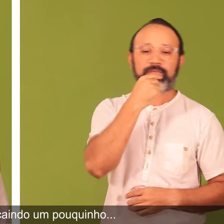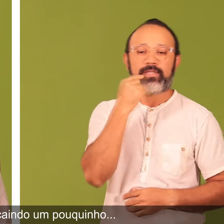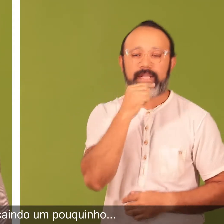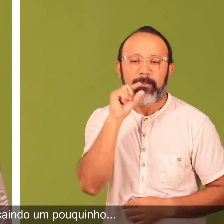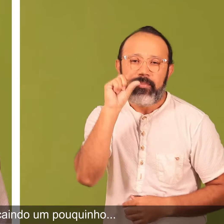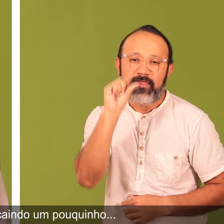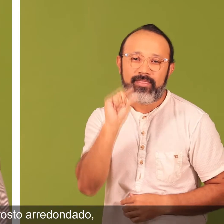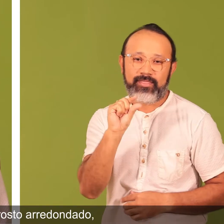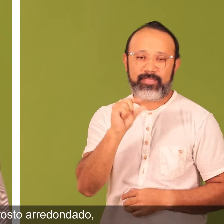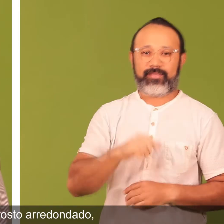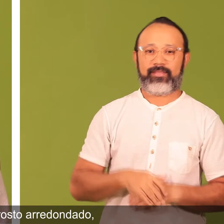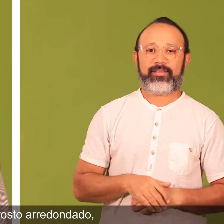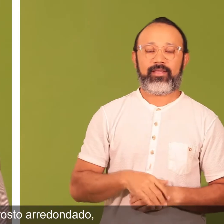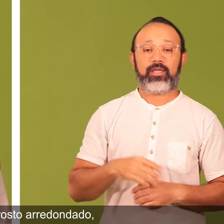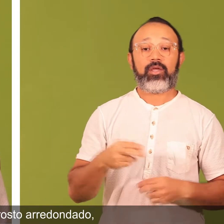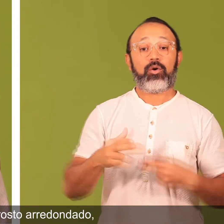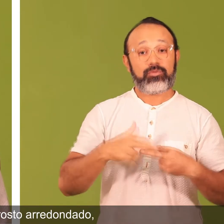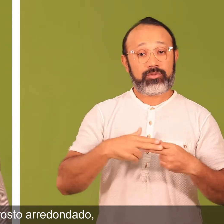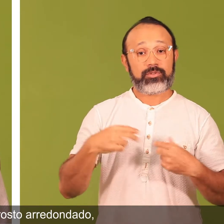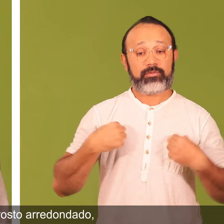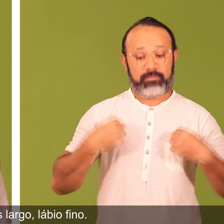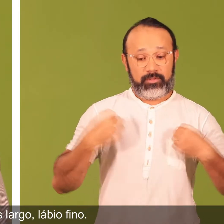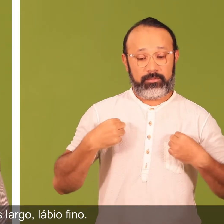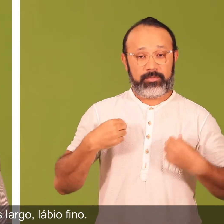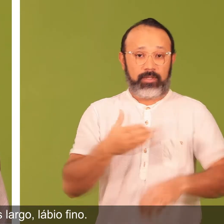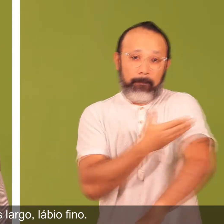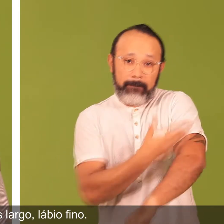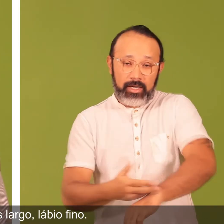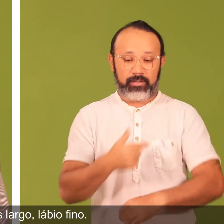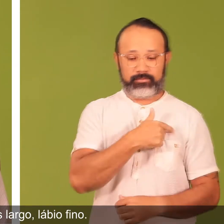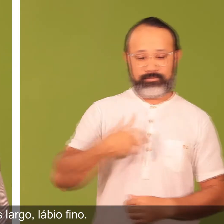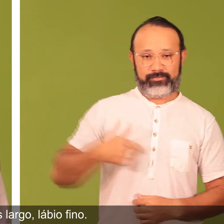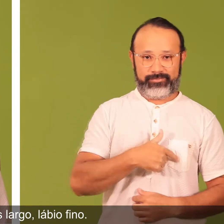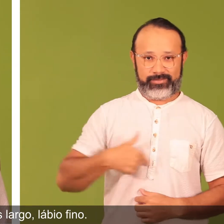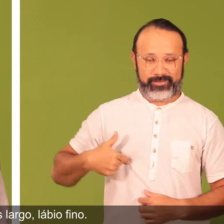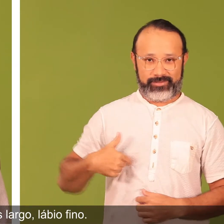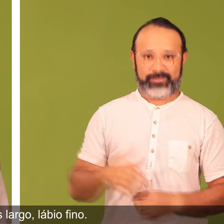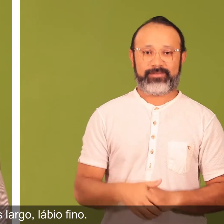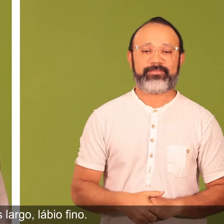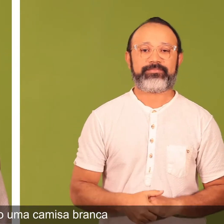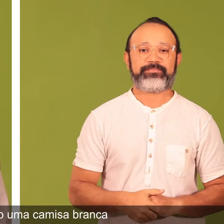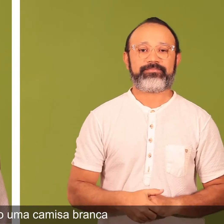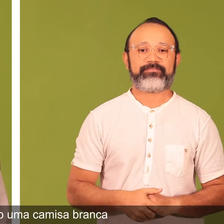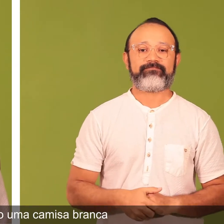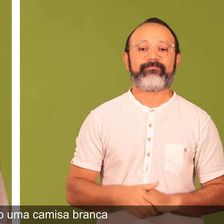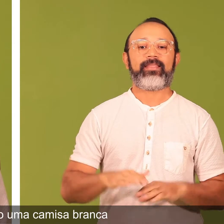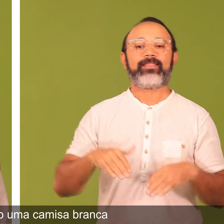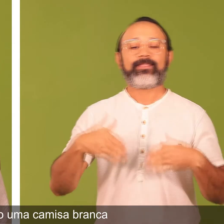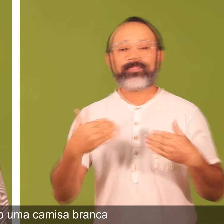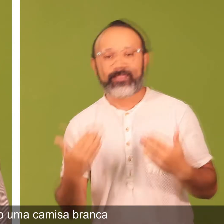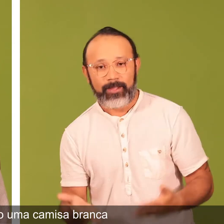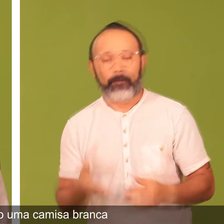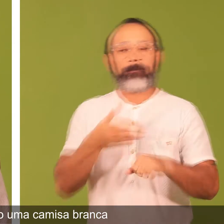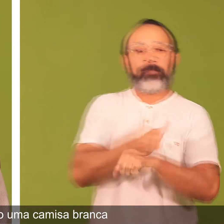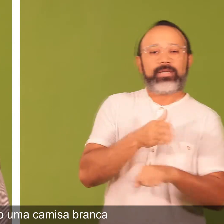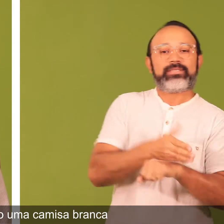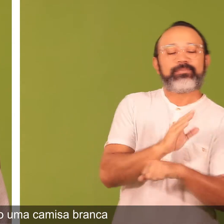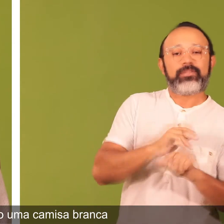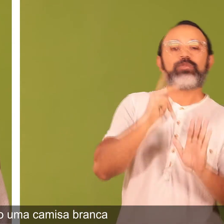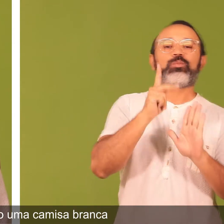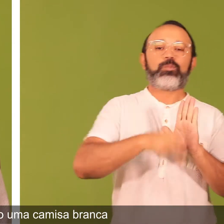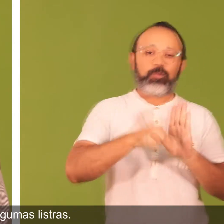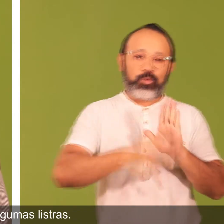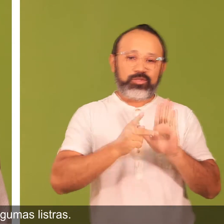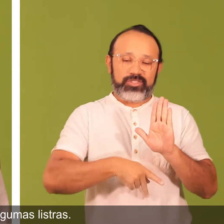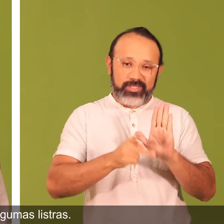caído pouquinho né Tem rosto arredondado nariz mais largo lábio fino é tô trajando aí uma camisa